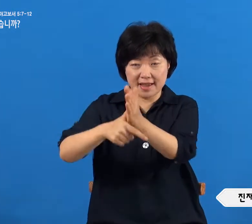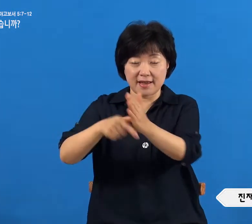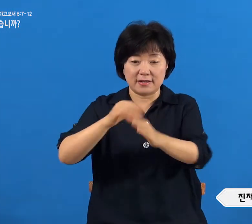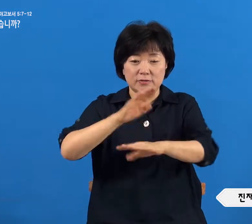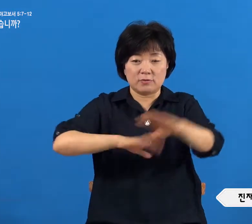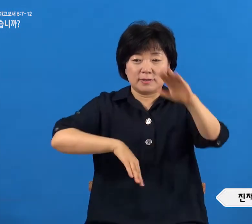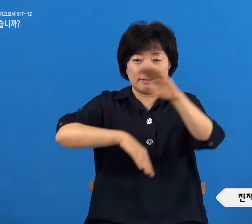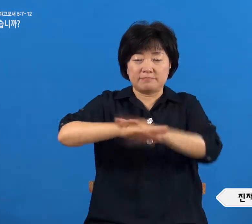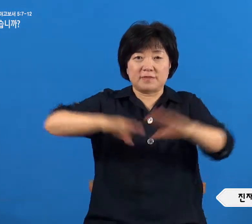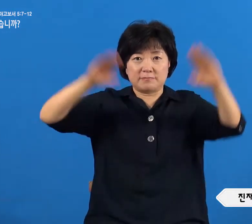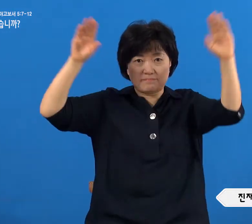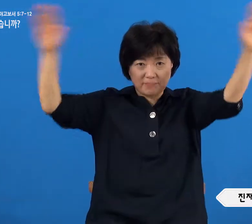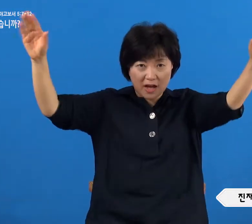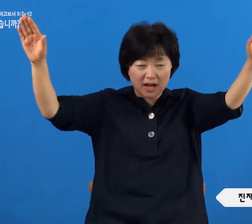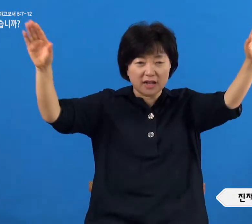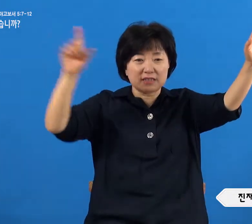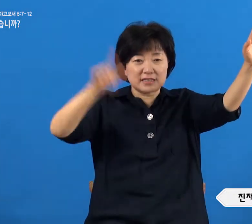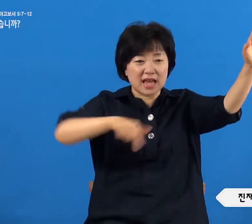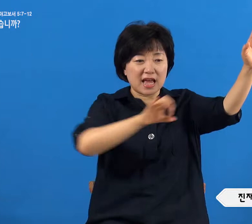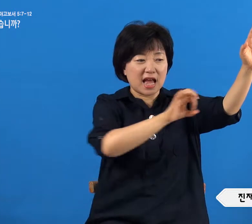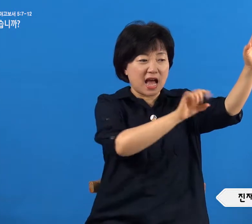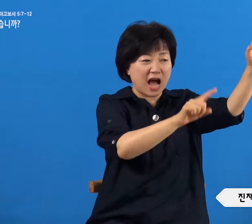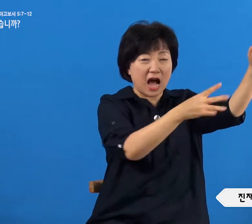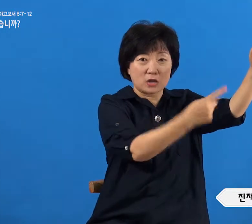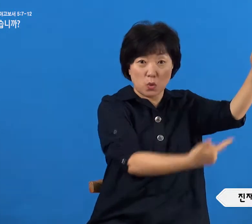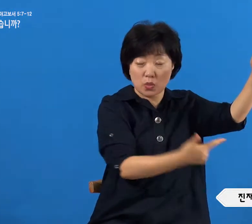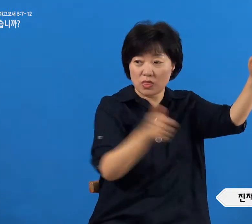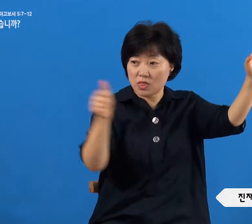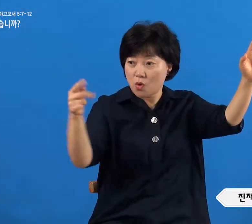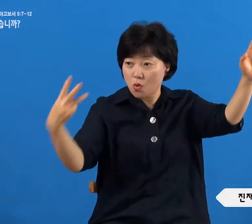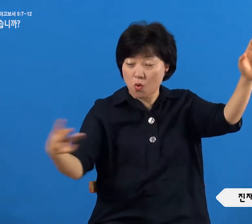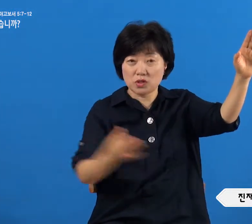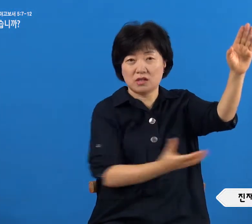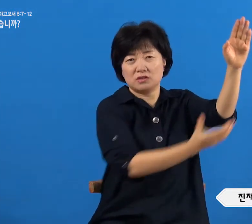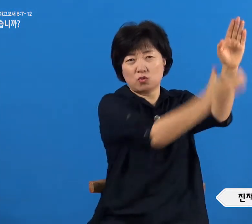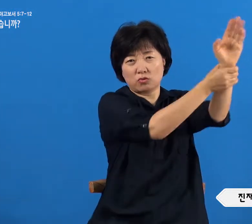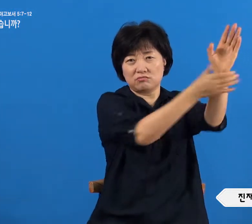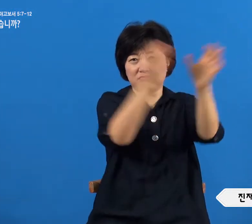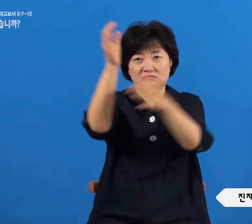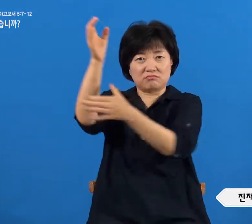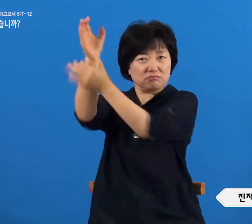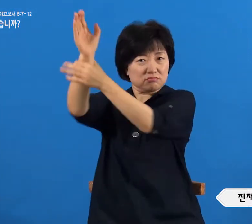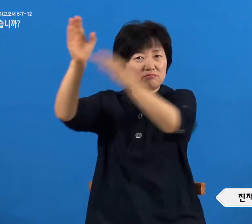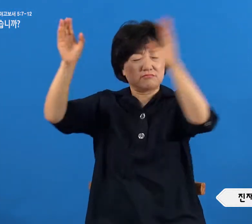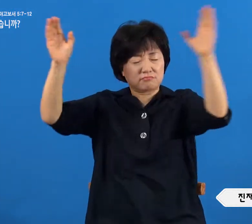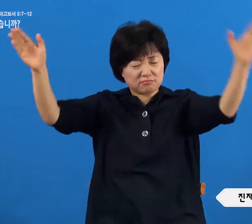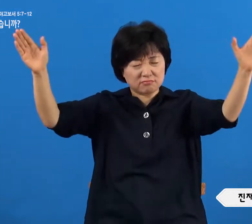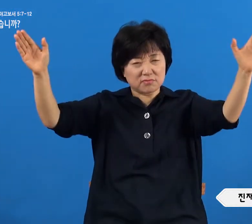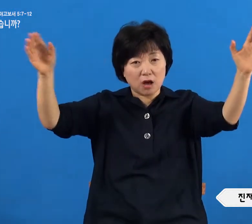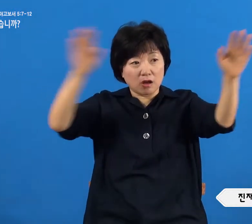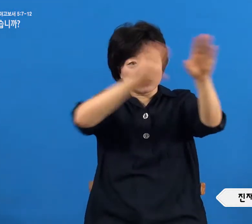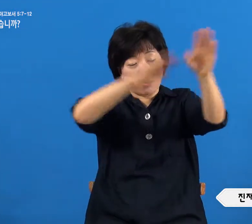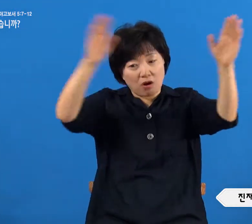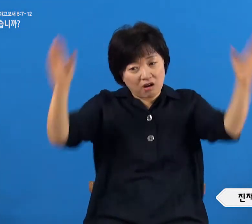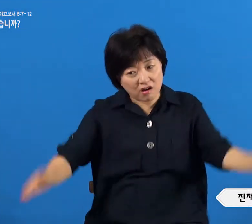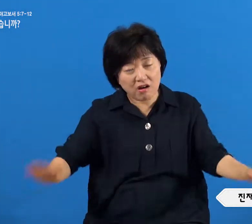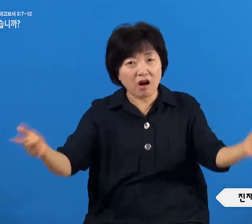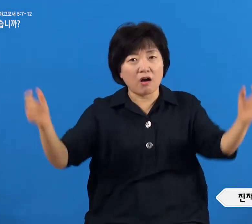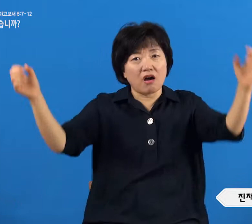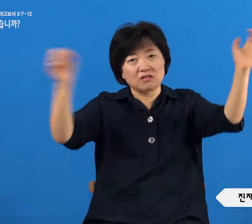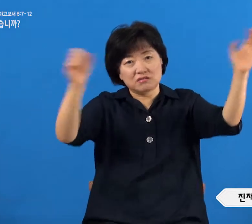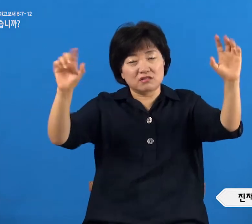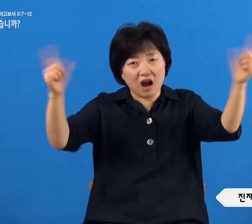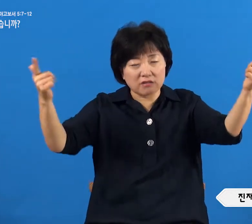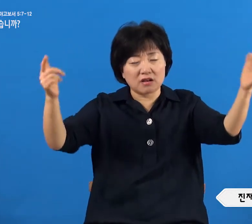훌이 그 옆에서 그 두 손을 붙잡아 줍니다. 손이 내려오지 않습니다. 고정되었습니다. 흔들리지